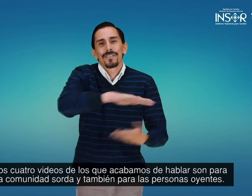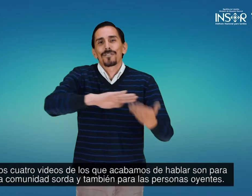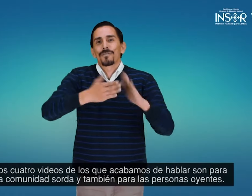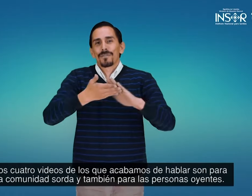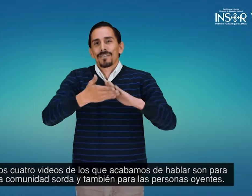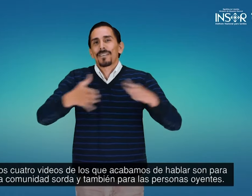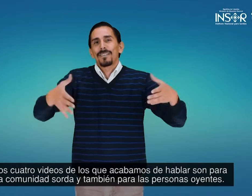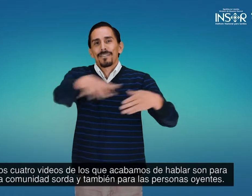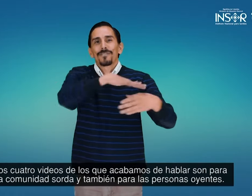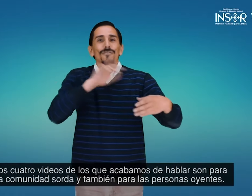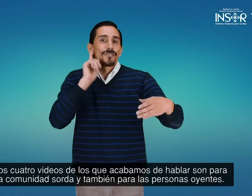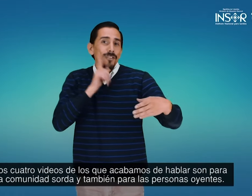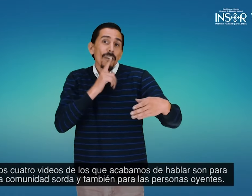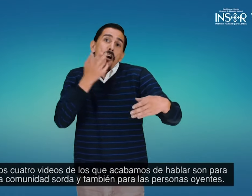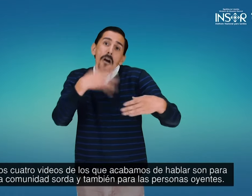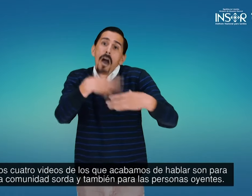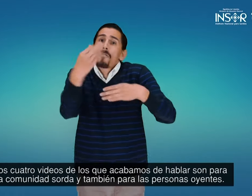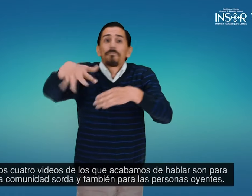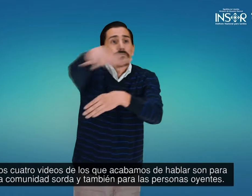también para las personas oyentes.